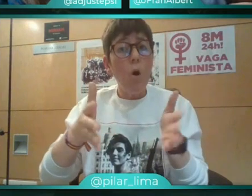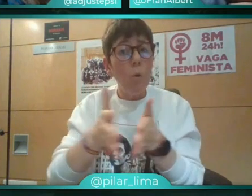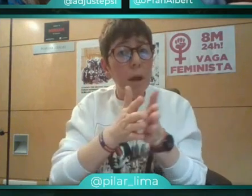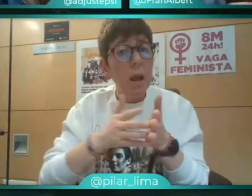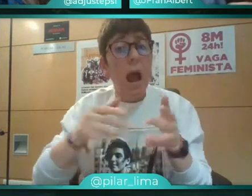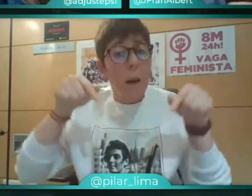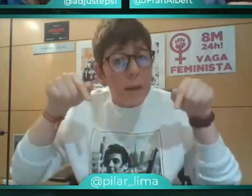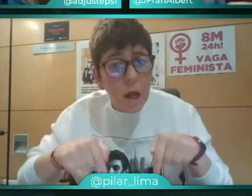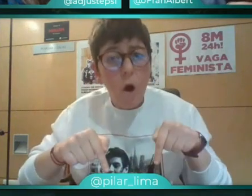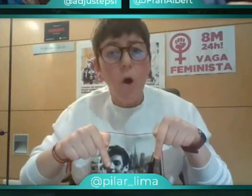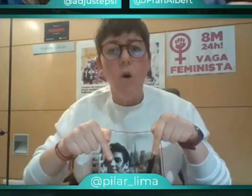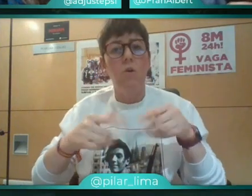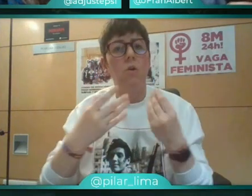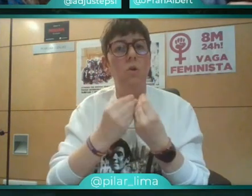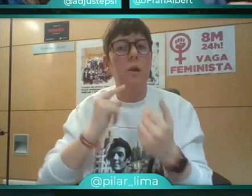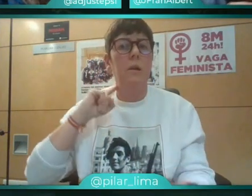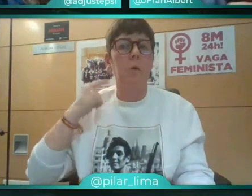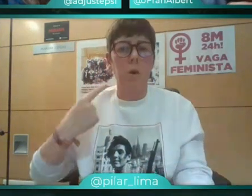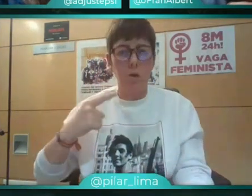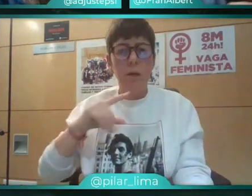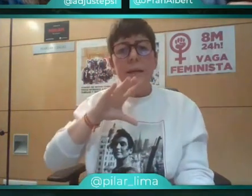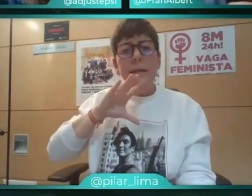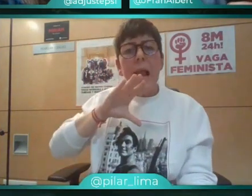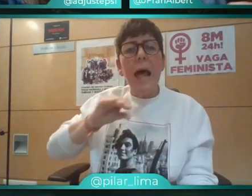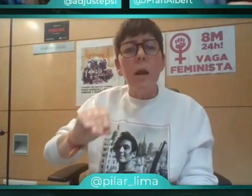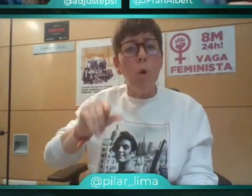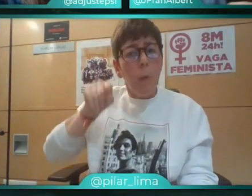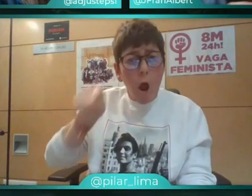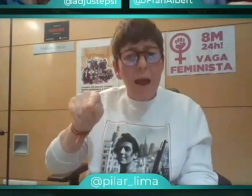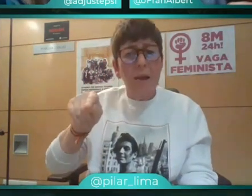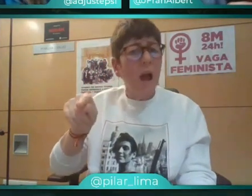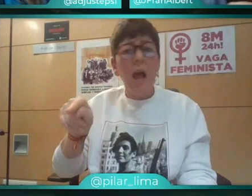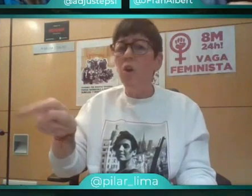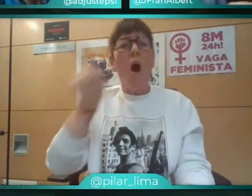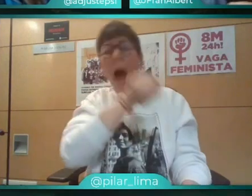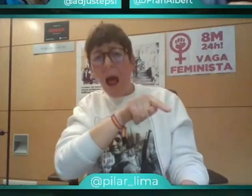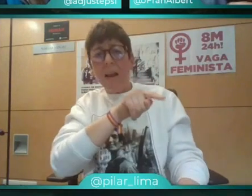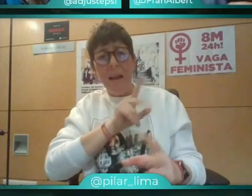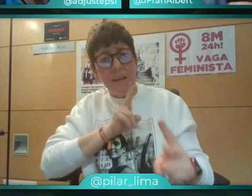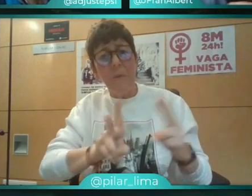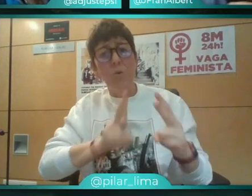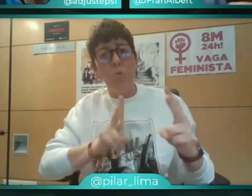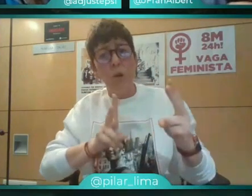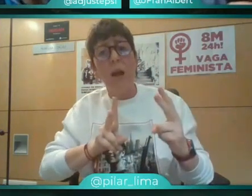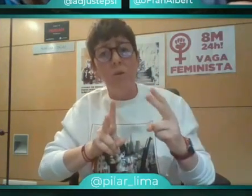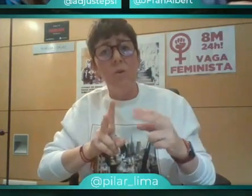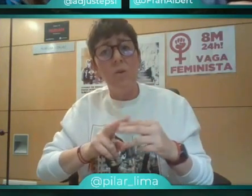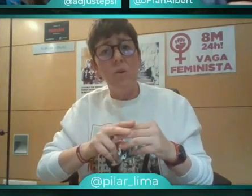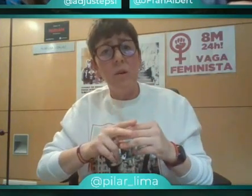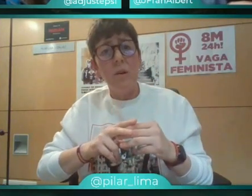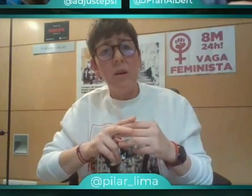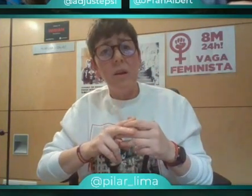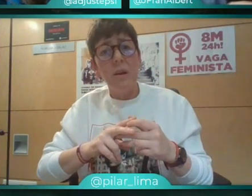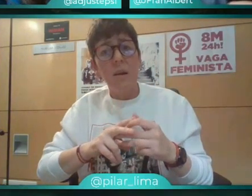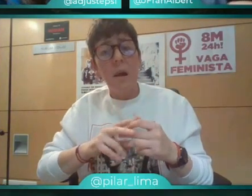está permitiendo esto eh ha pasado compañeras eh ha pasado hoy con la compañera con Irene Montero si la llama la atención a ella